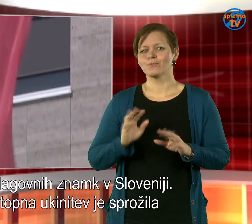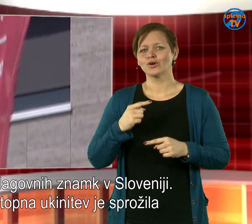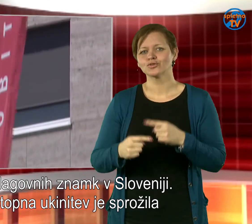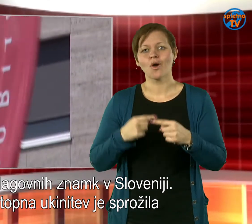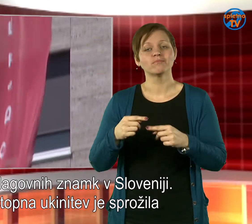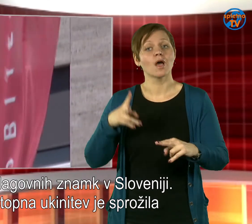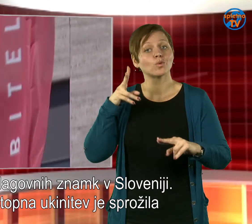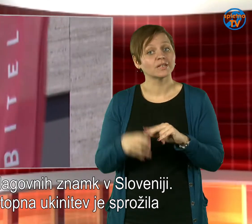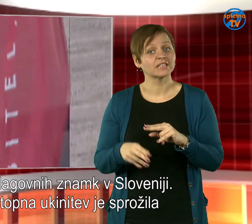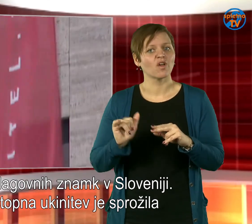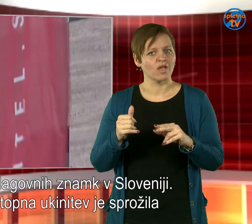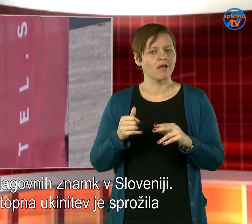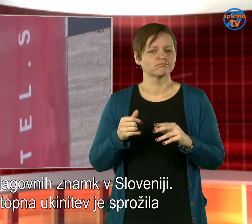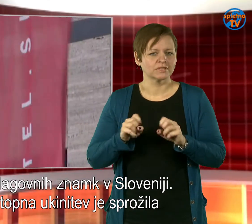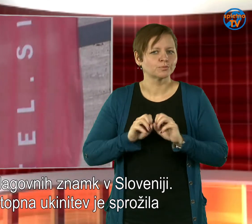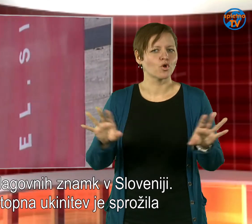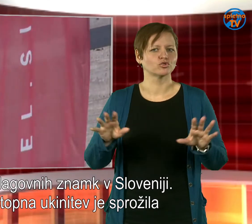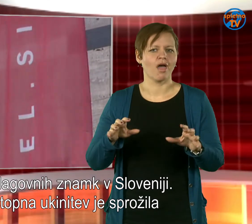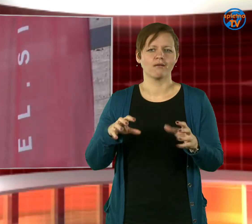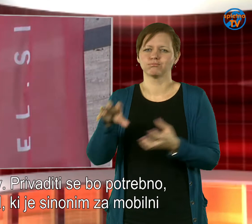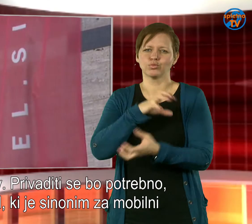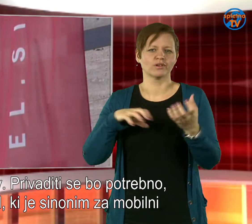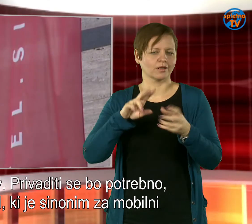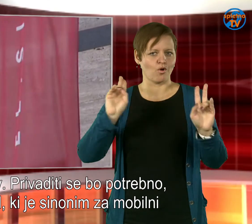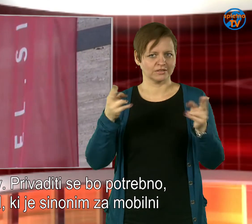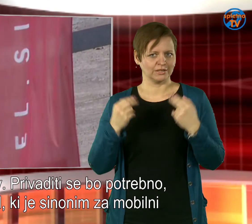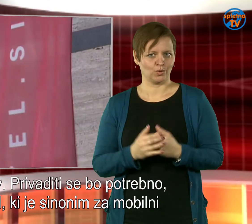Njena postopna ukinitev je sprožila burne odzive.